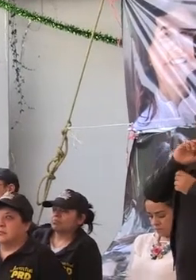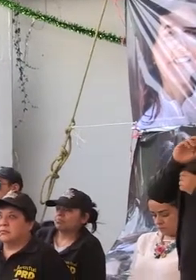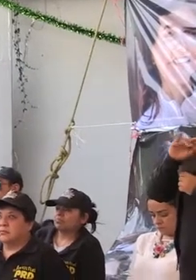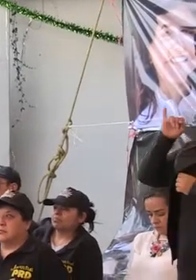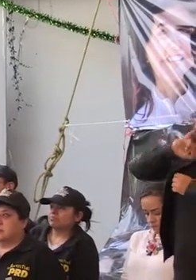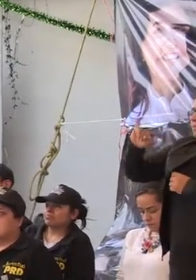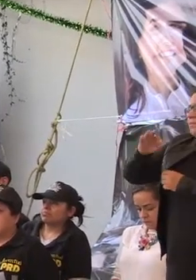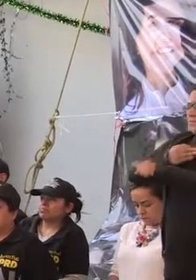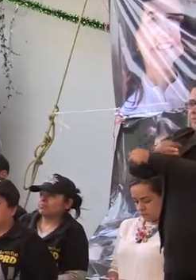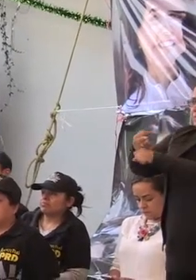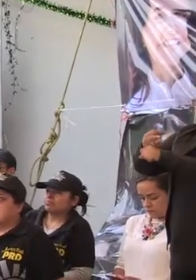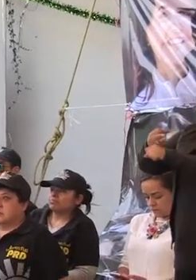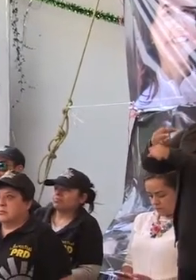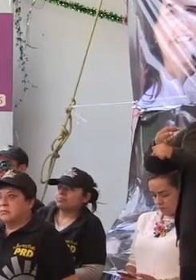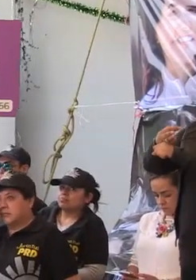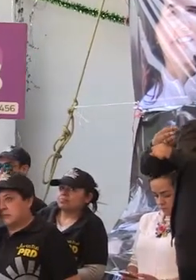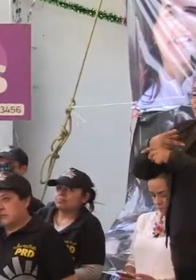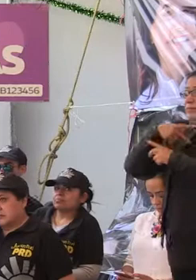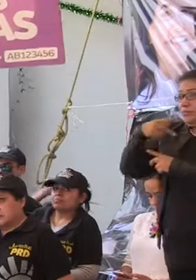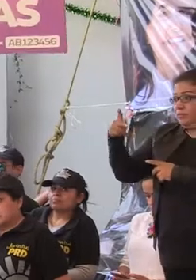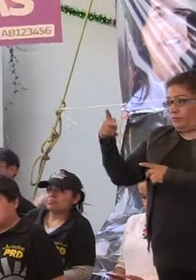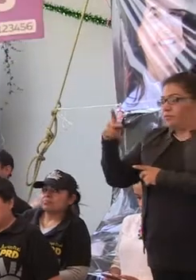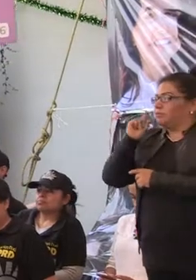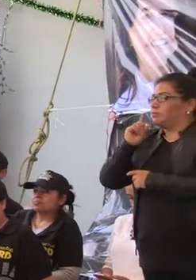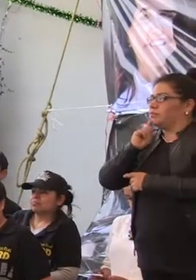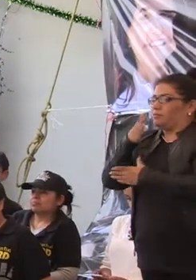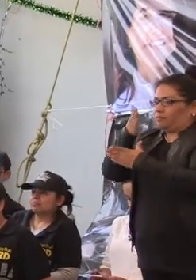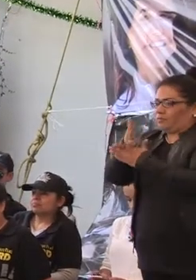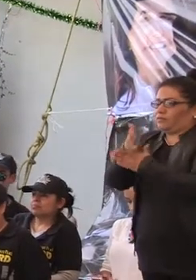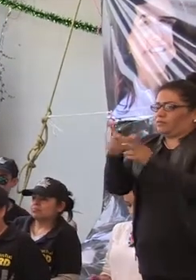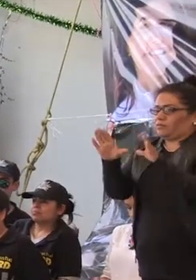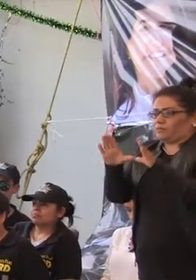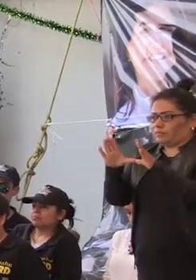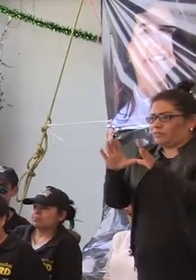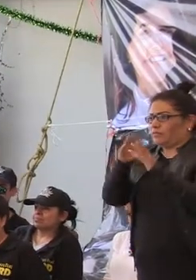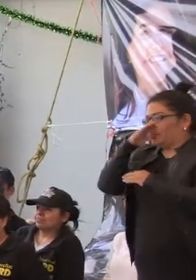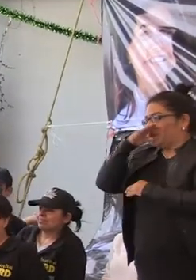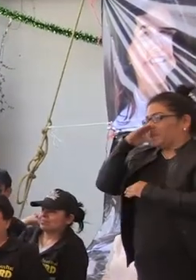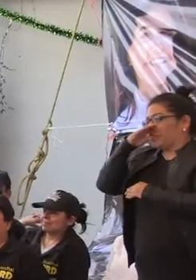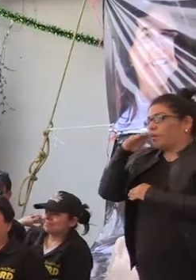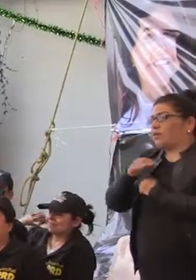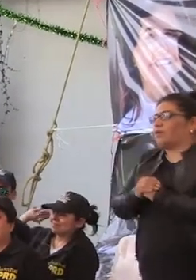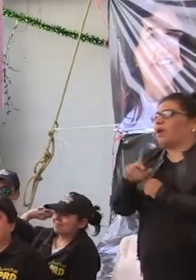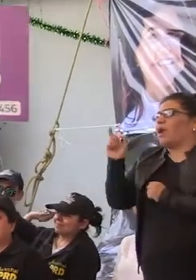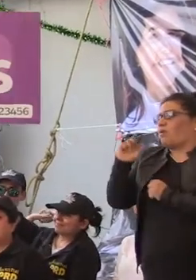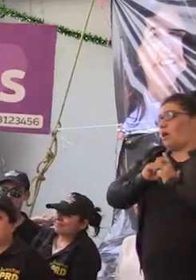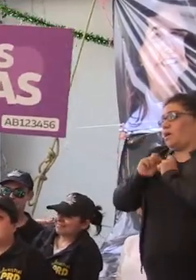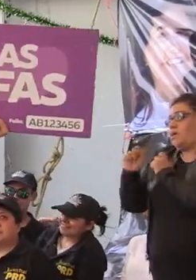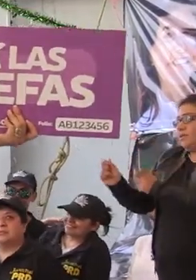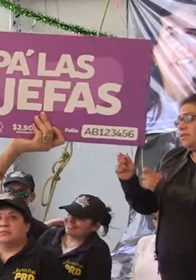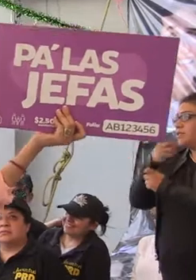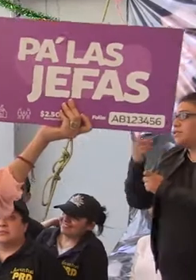mujeres jefas de familia y que a esas mujeres les hagamos llegar esta tarjeta. Y cuando les demos esta tarjeta